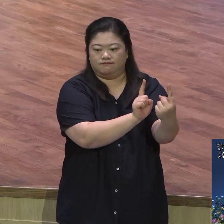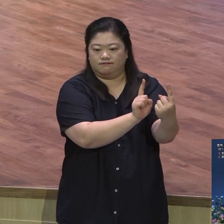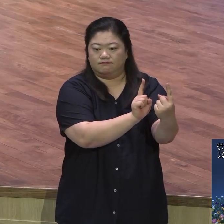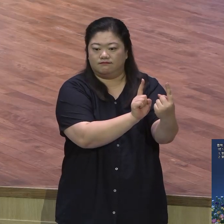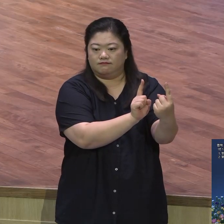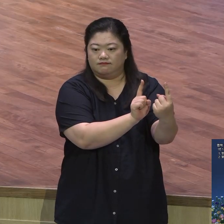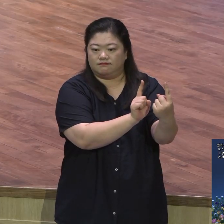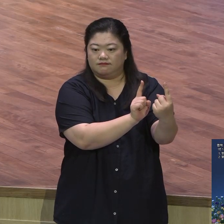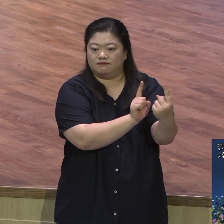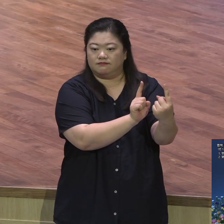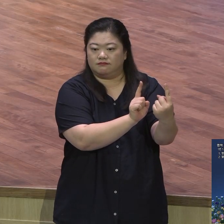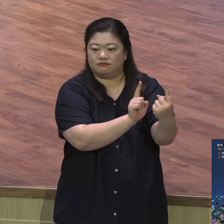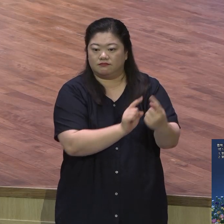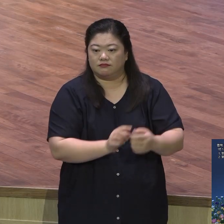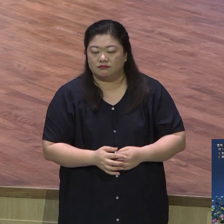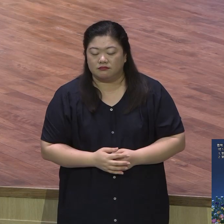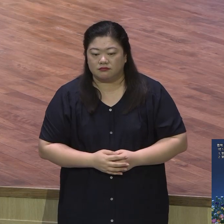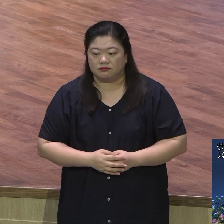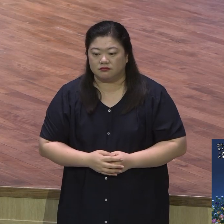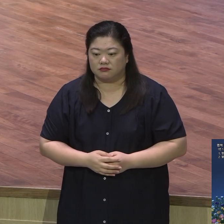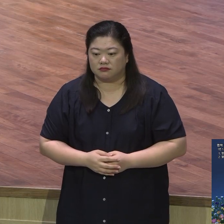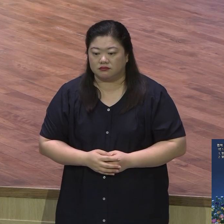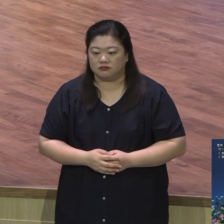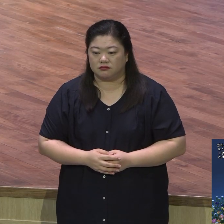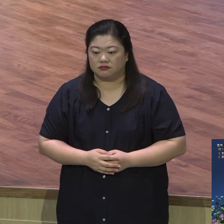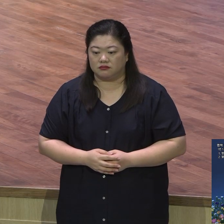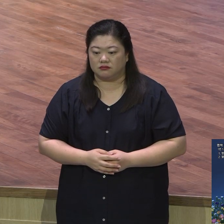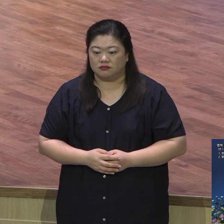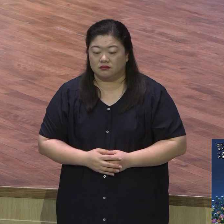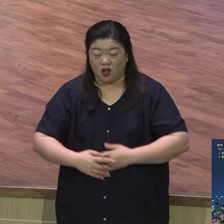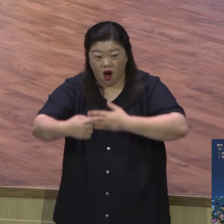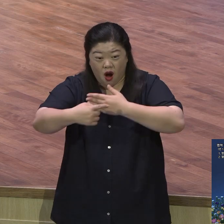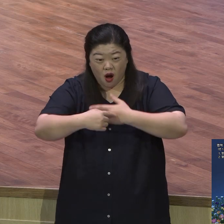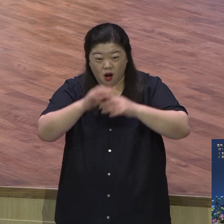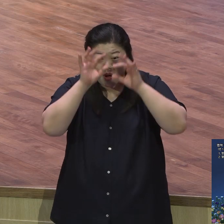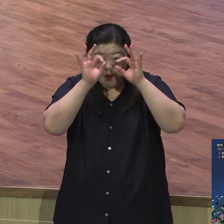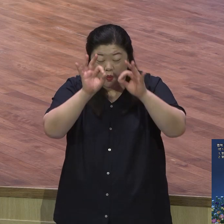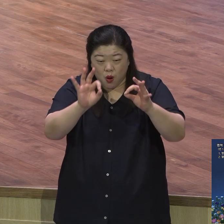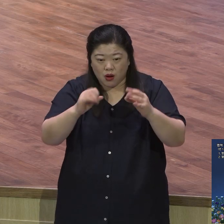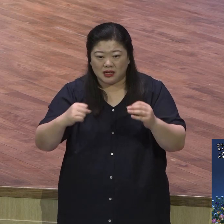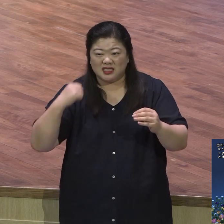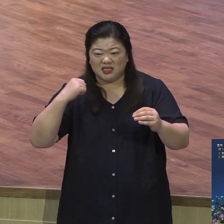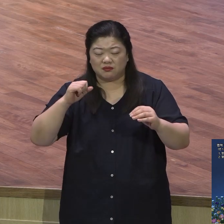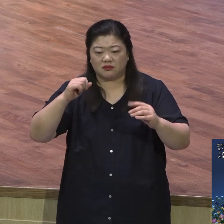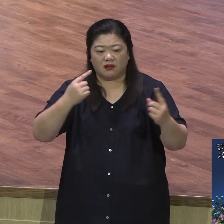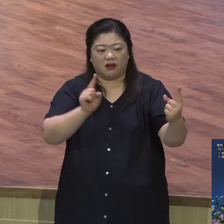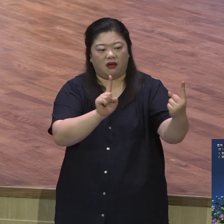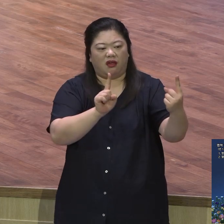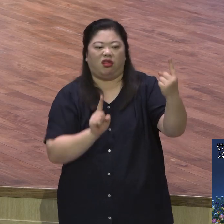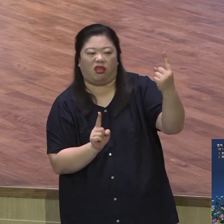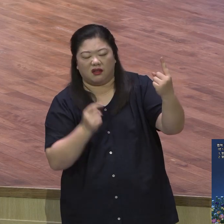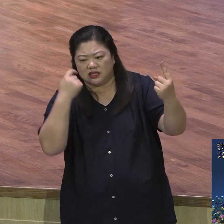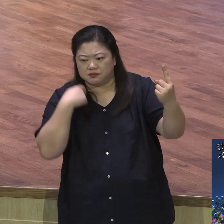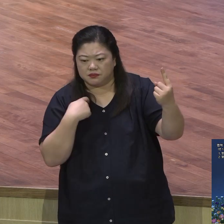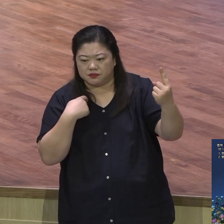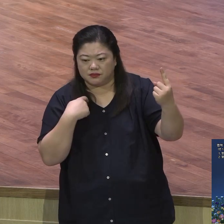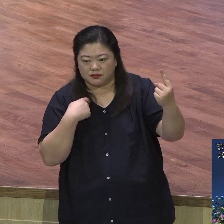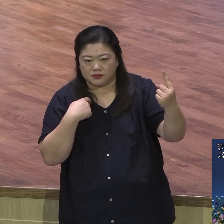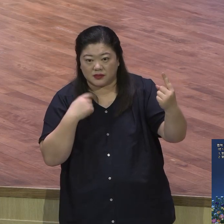완전히 대진표를 바꿔버렸어 지가 잘난 내가 돌 좀 던지거든